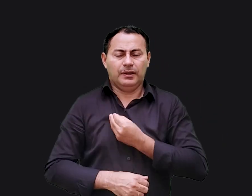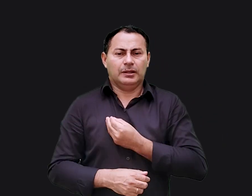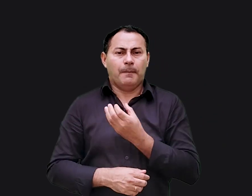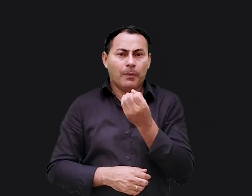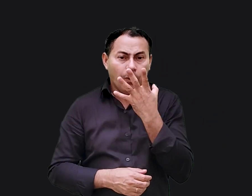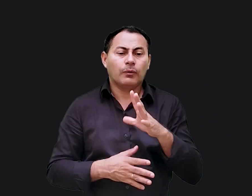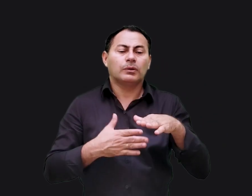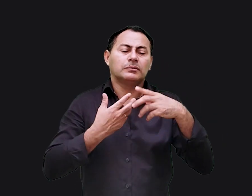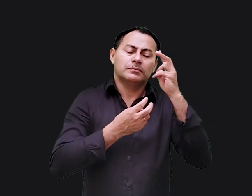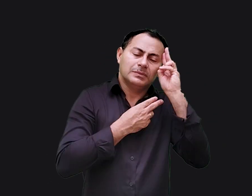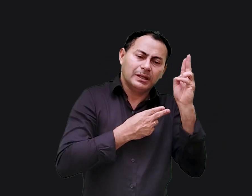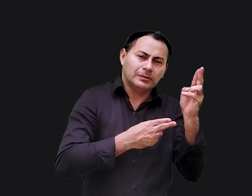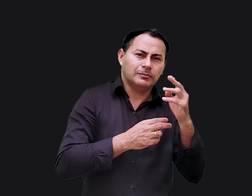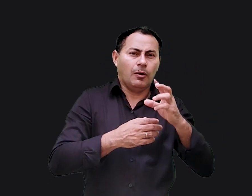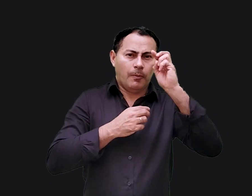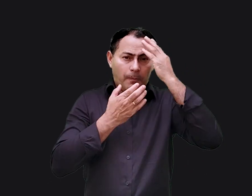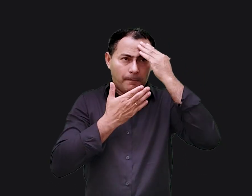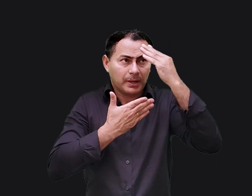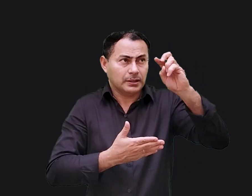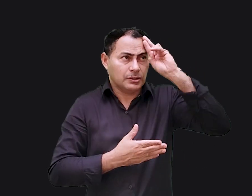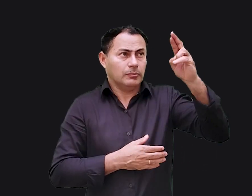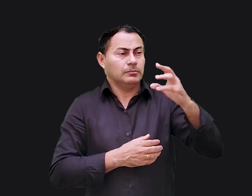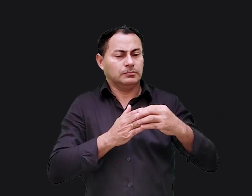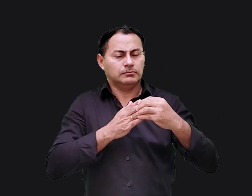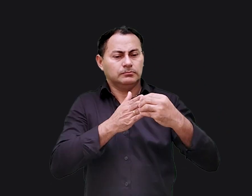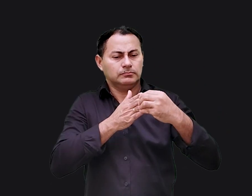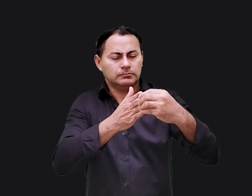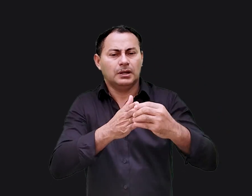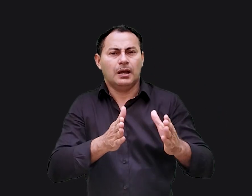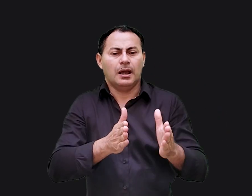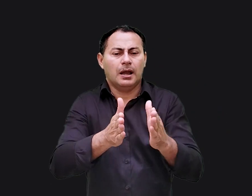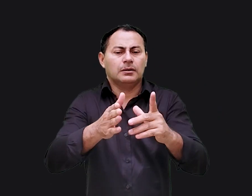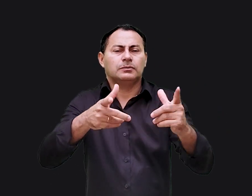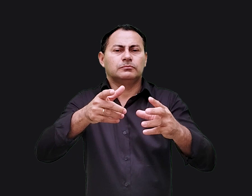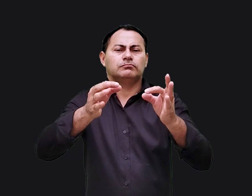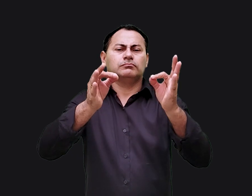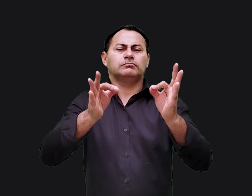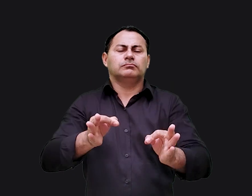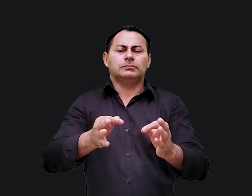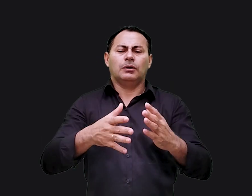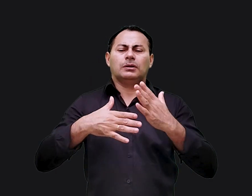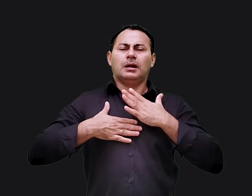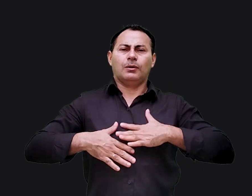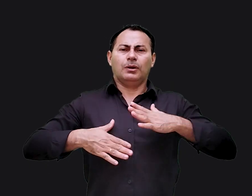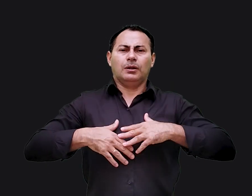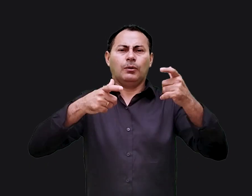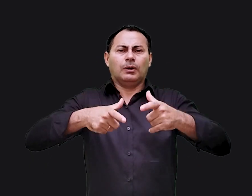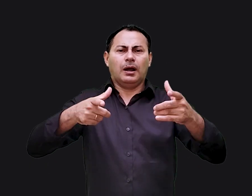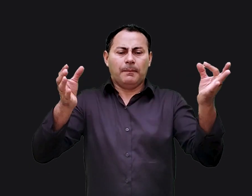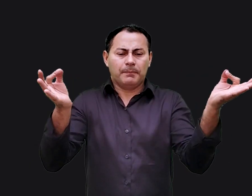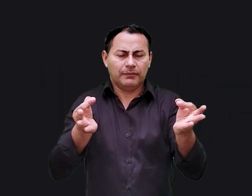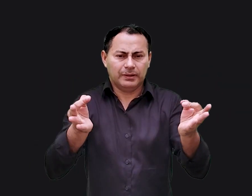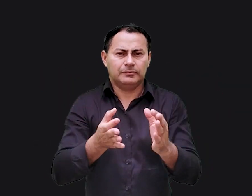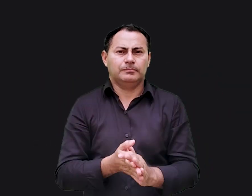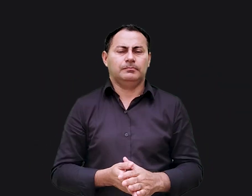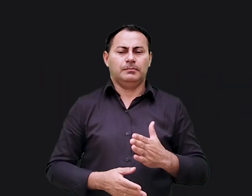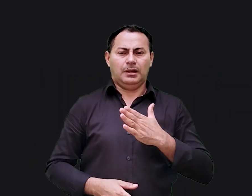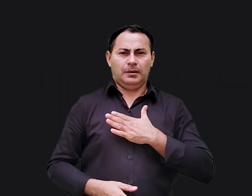serem verdes quando eu me deito. Obrigado porque o Senhor me conduz a águas tranquilas, a lugares que são perfeitos